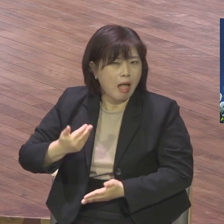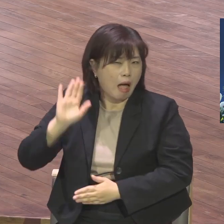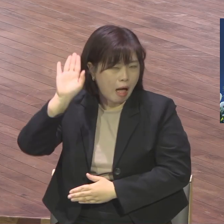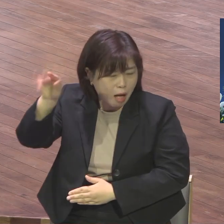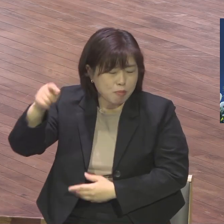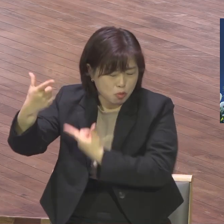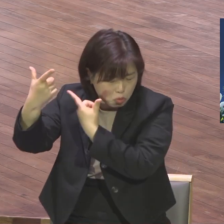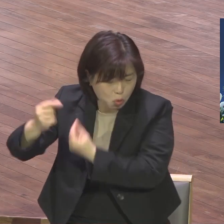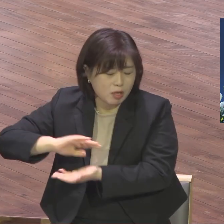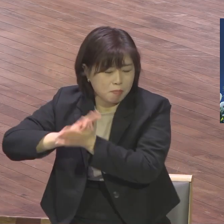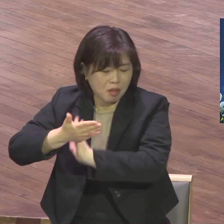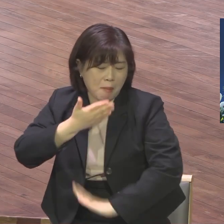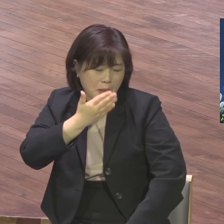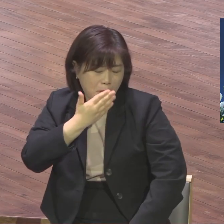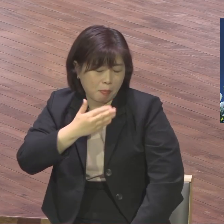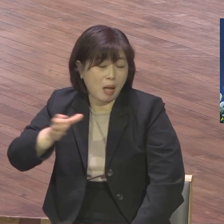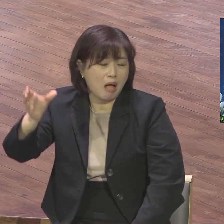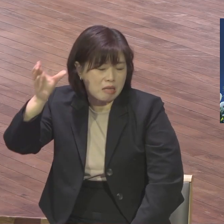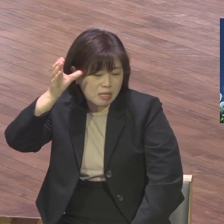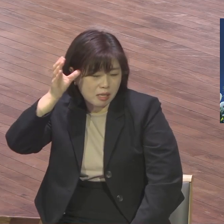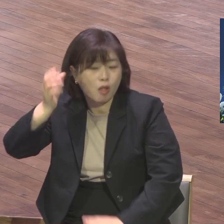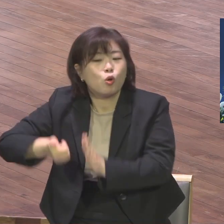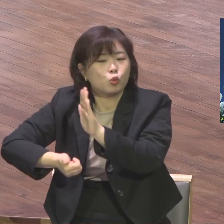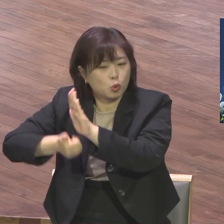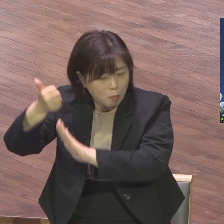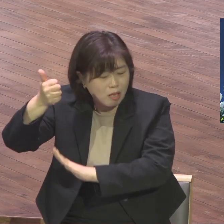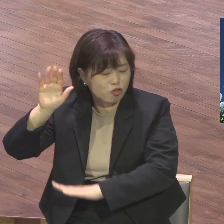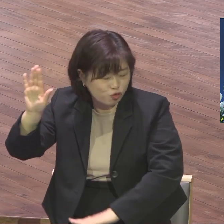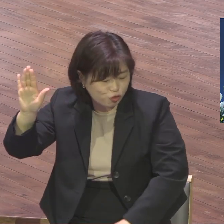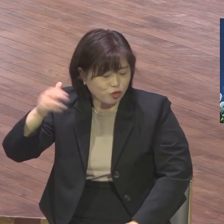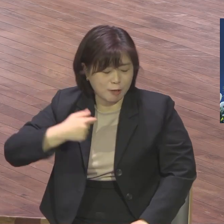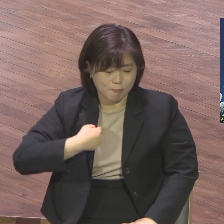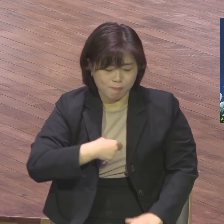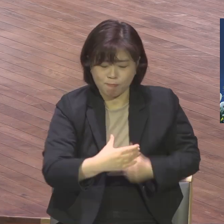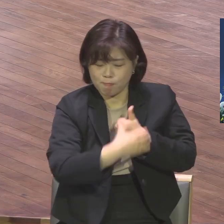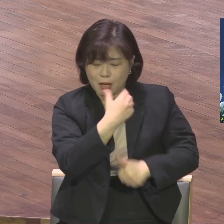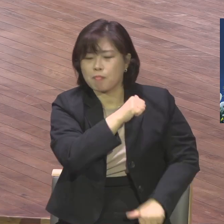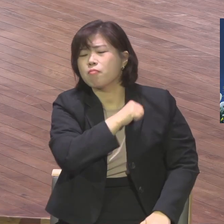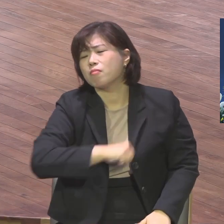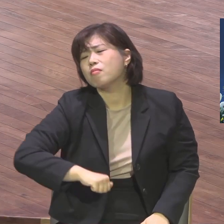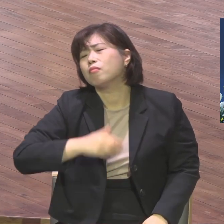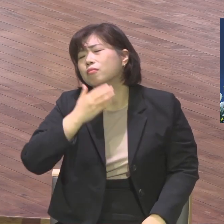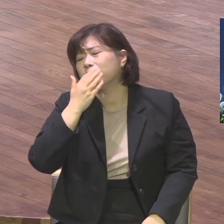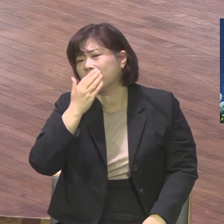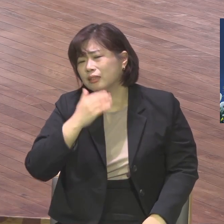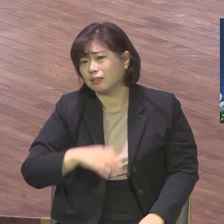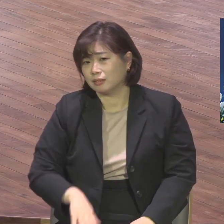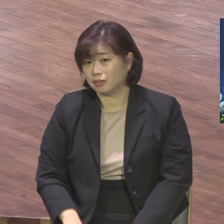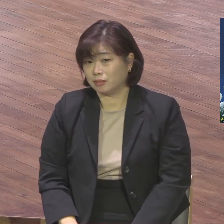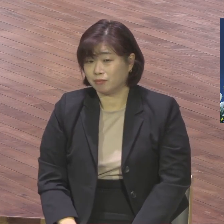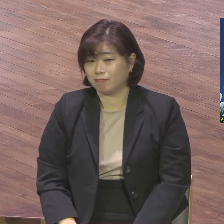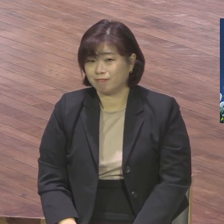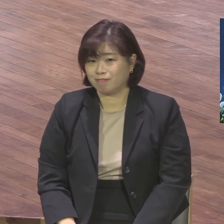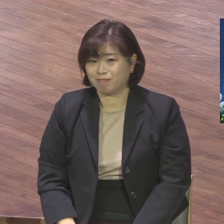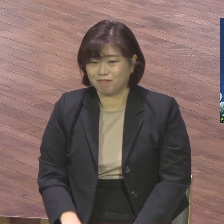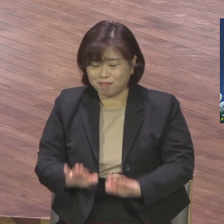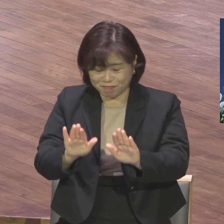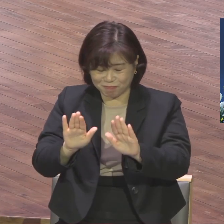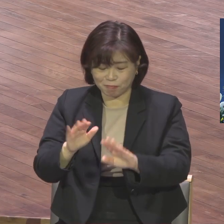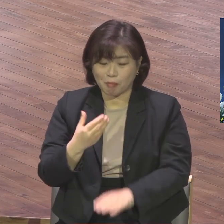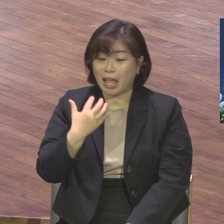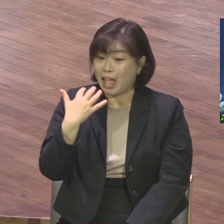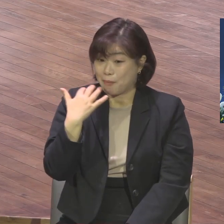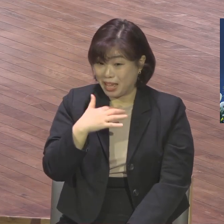이제 잡힙니다. 헤롯 왕 때에 잡혀가서 감옥에 갇혔습니다. 내일 사형을 당합니다.